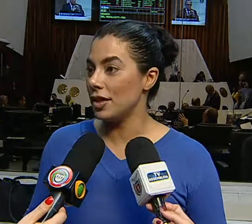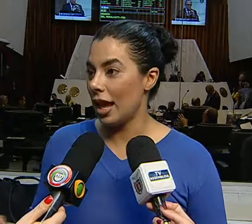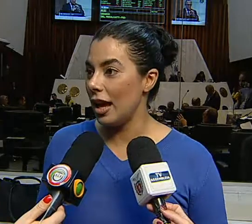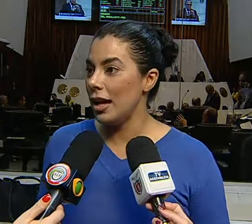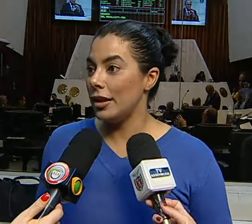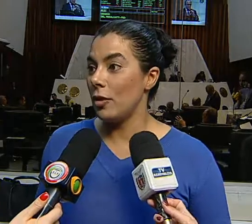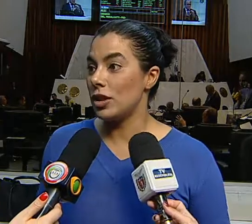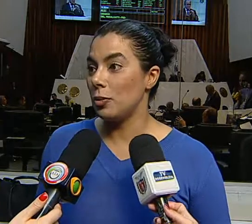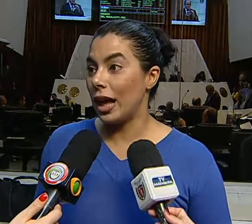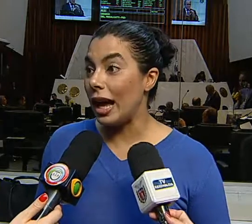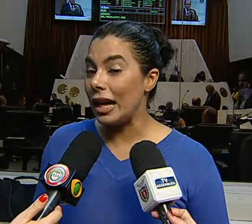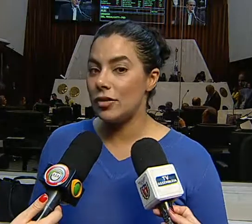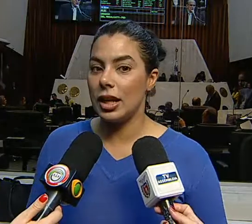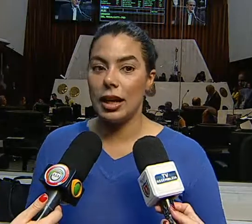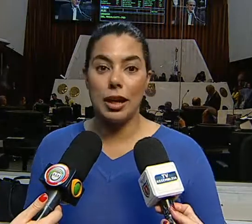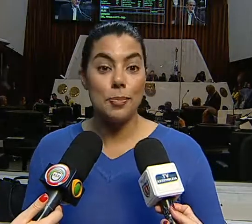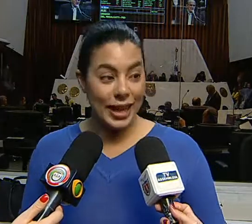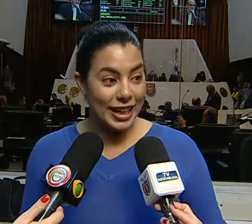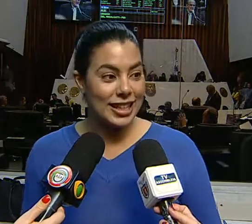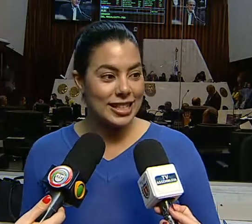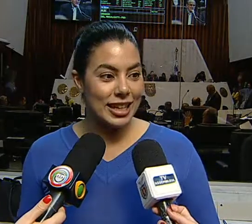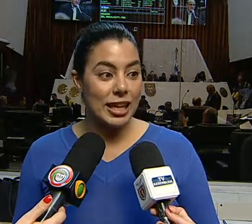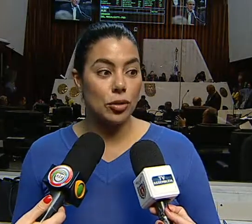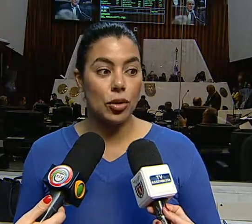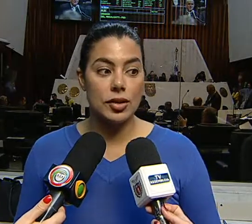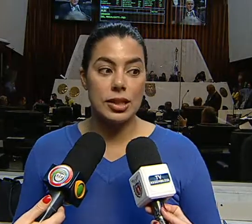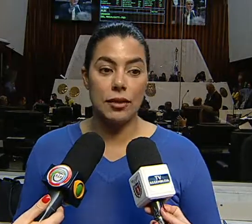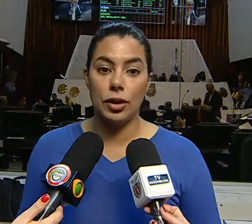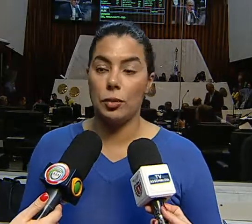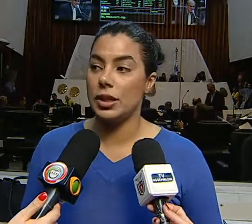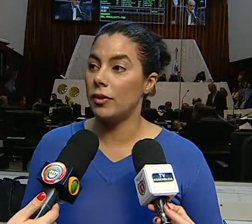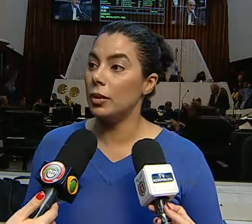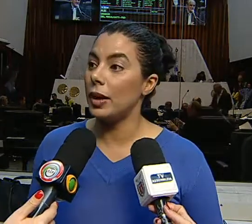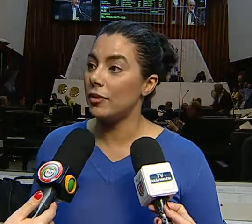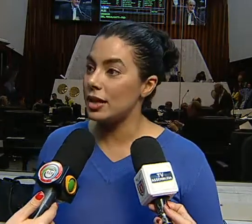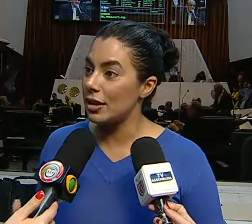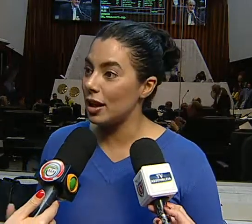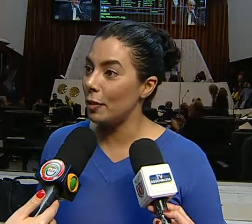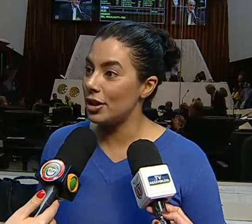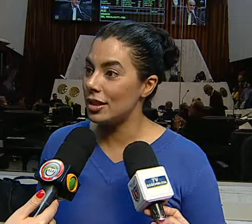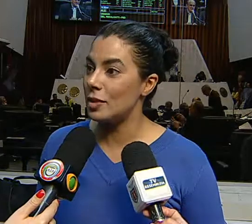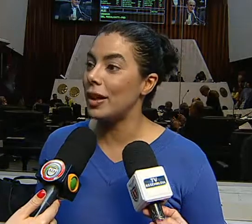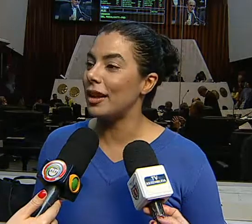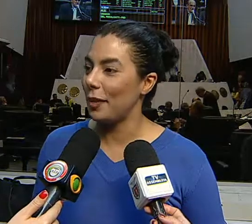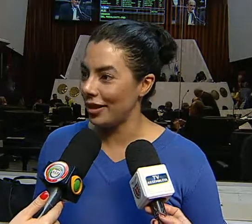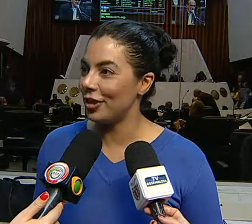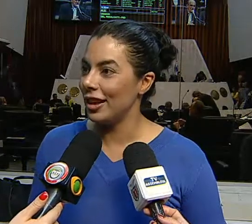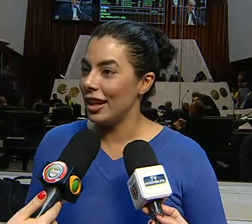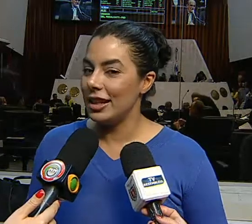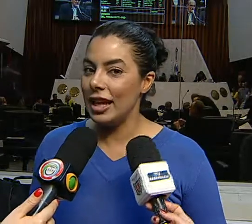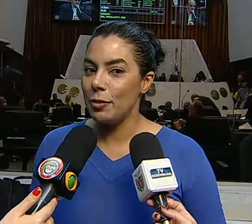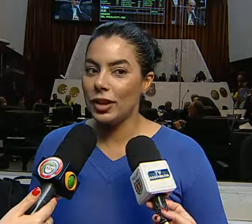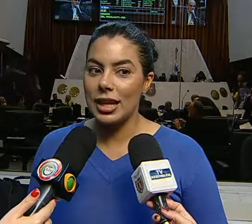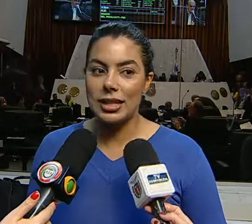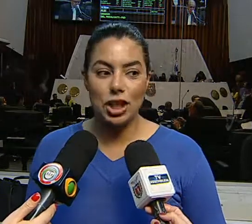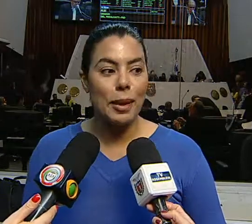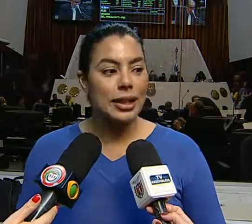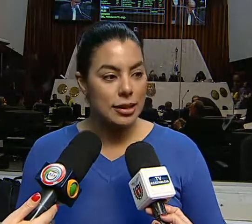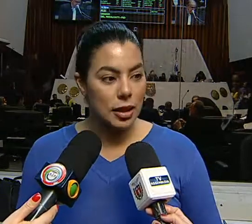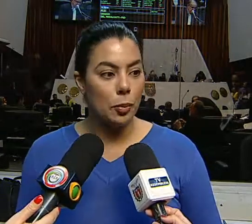avisar, né, os deputados e a imprensa, né, e a todos que estavam ali observando, para que fizesse realmente esse despertamento, né, e pudesse chamar atenção para